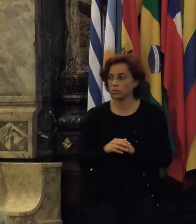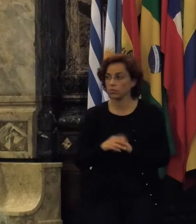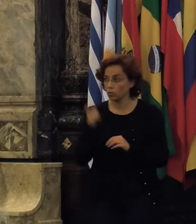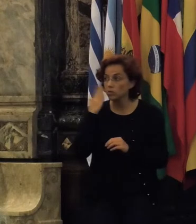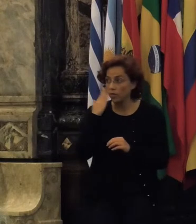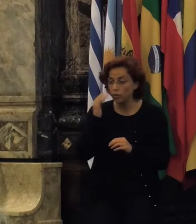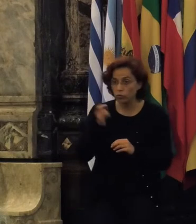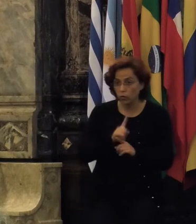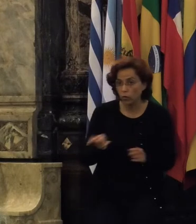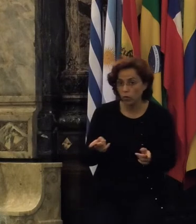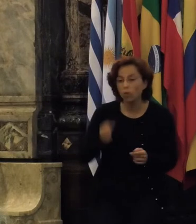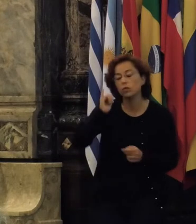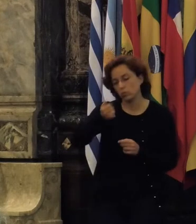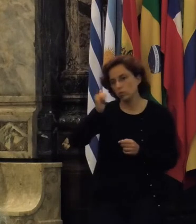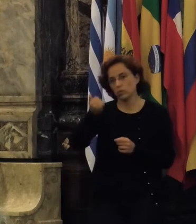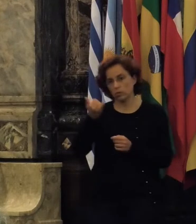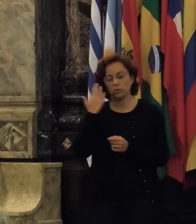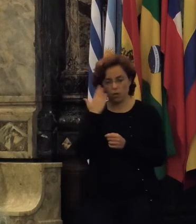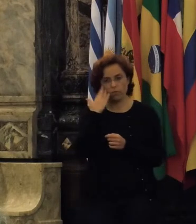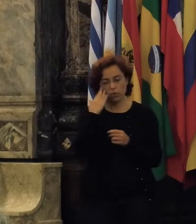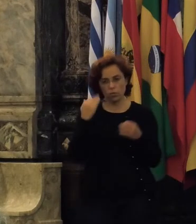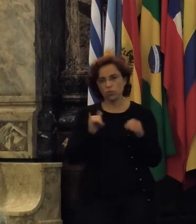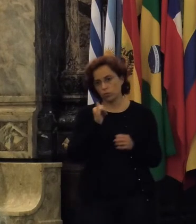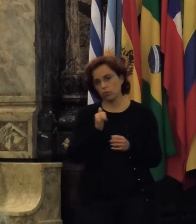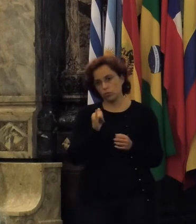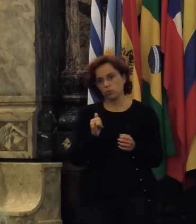¿Lo sabemos o no lo sabemos? Bien.